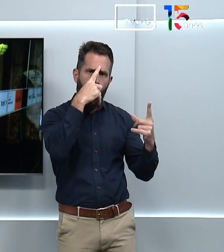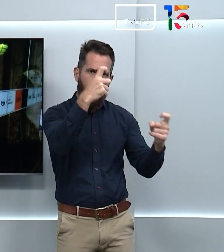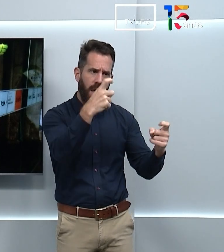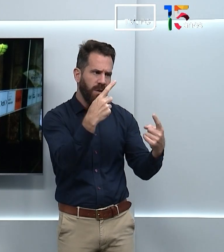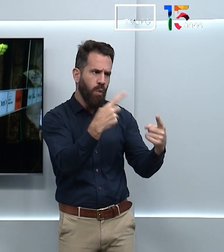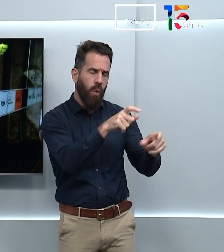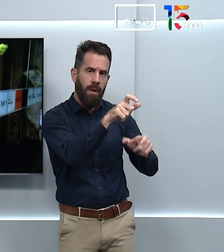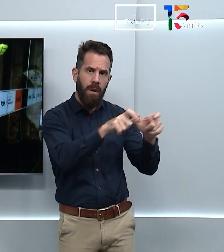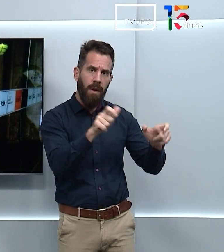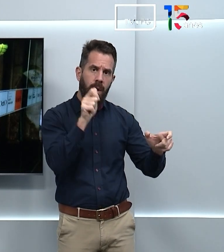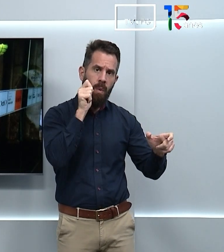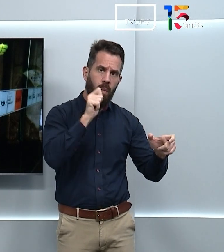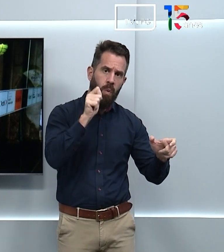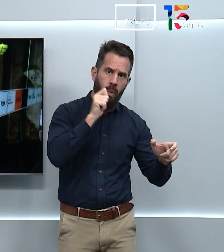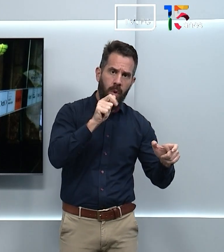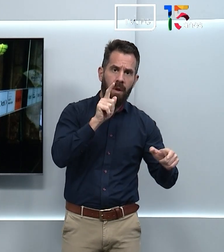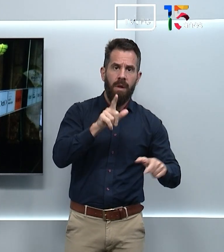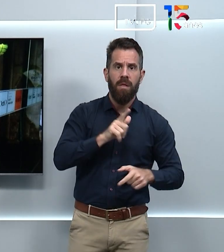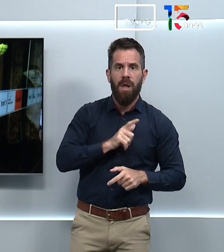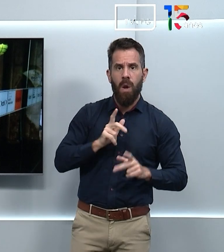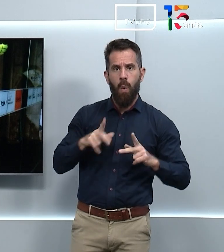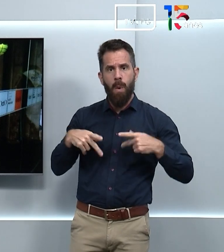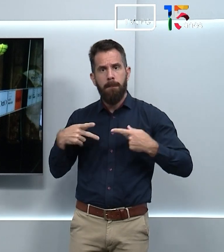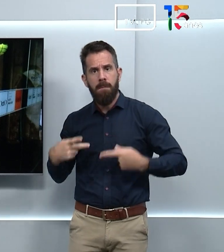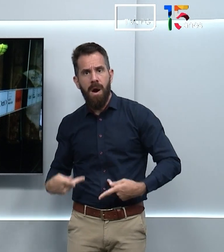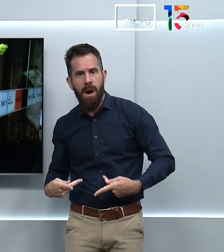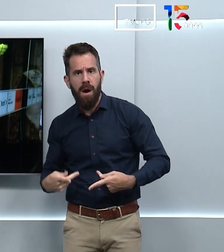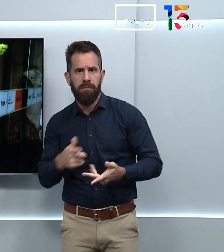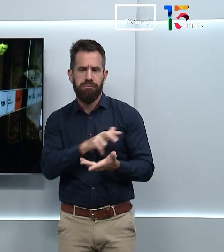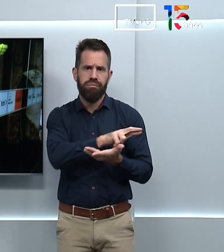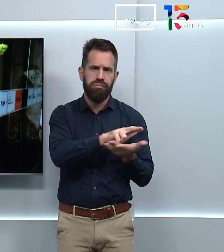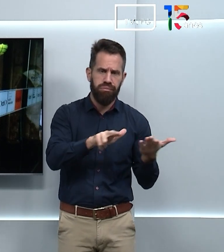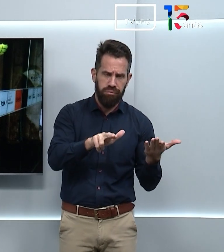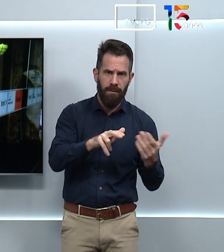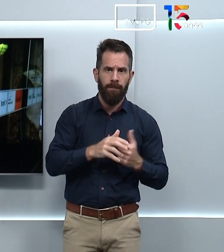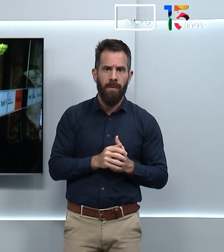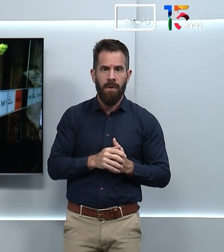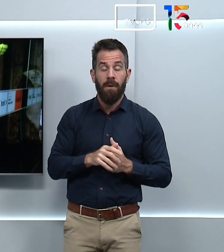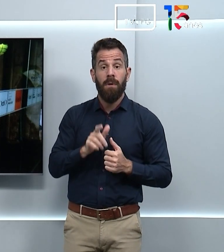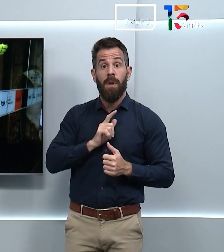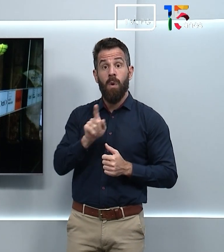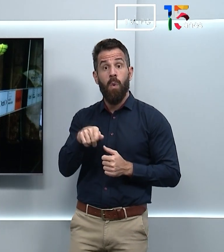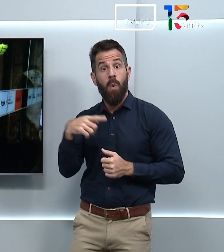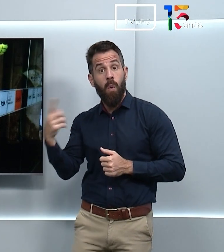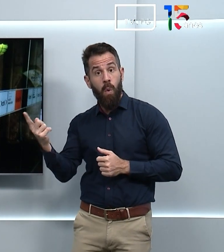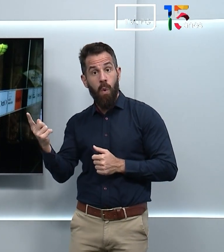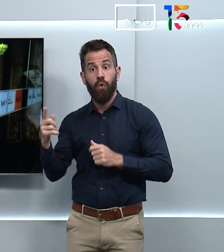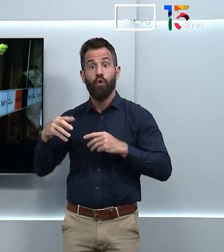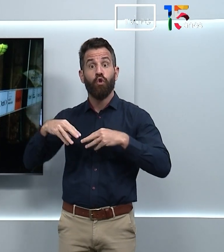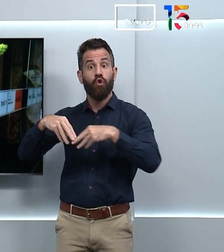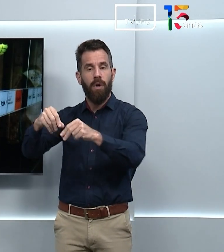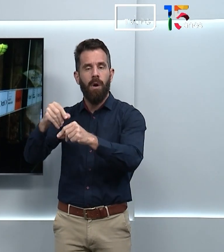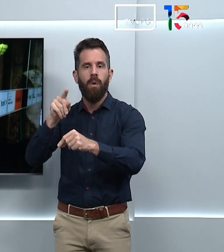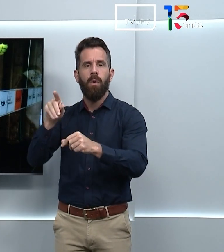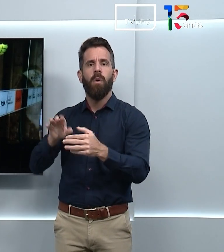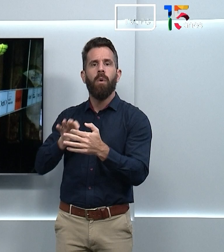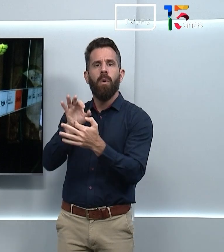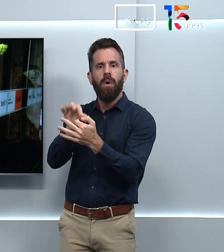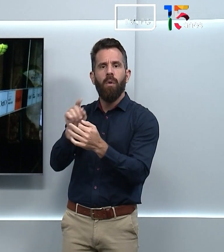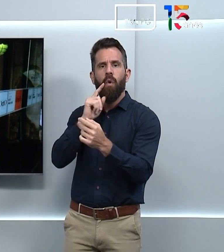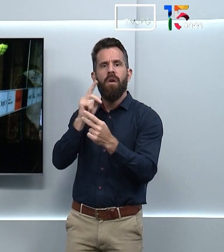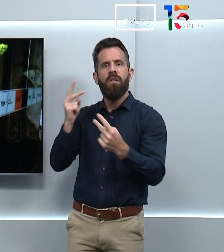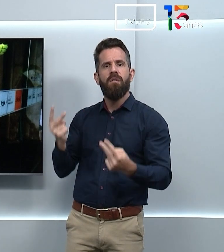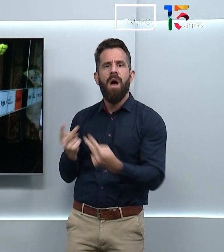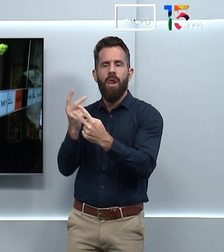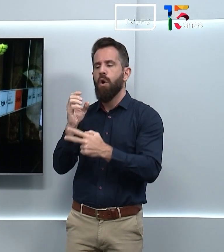relação entre o humano e o bestial. Já a exposição O Chão Também é Estrela é uma valorização do ordinário.